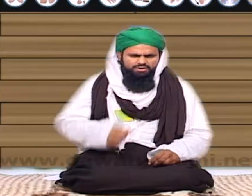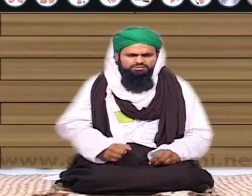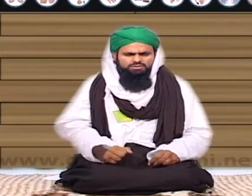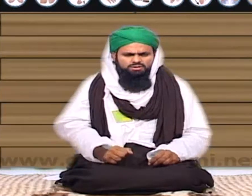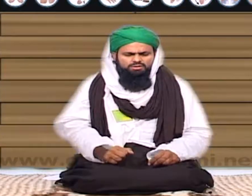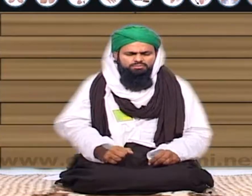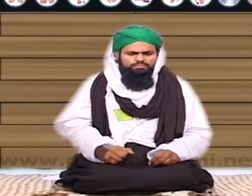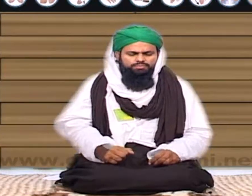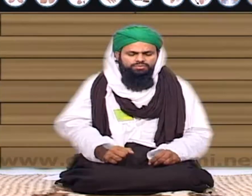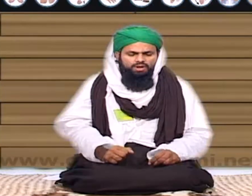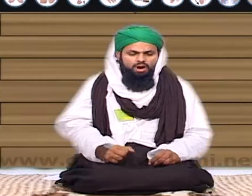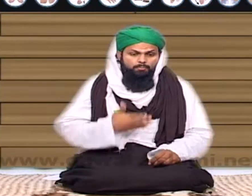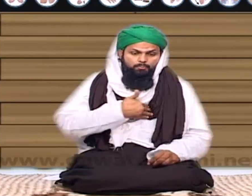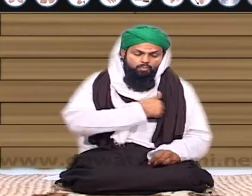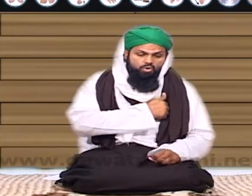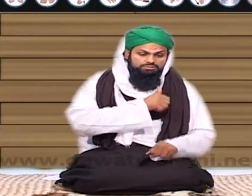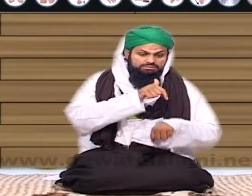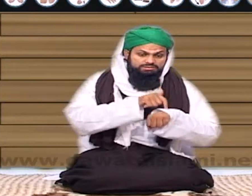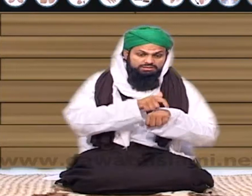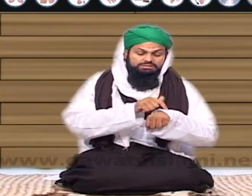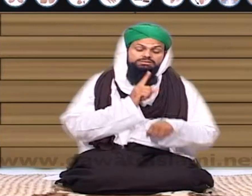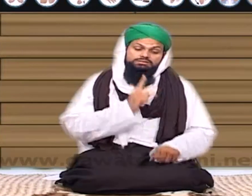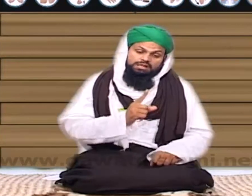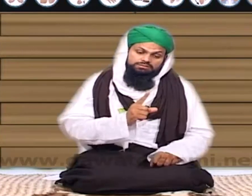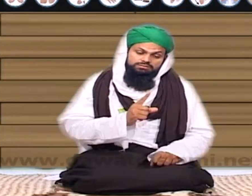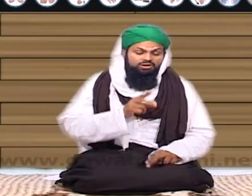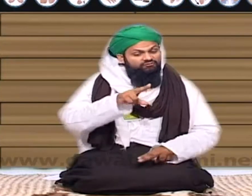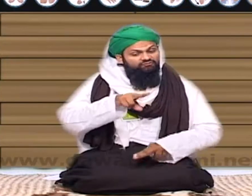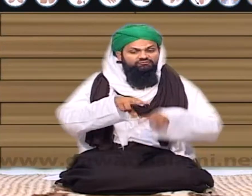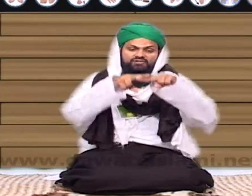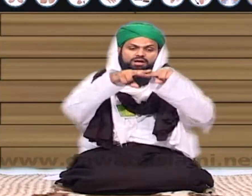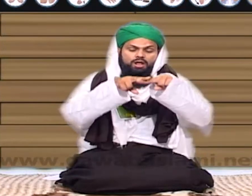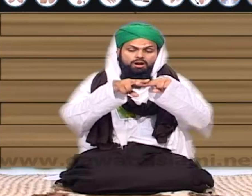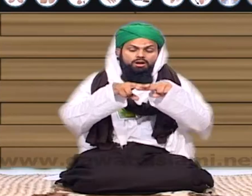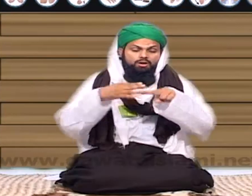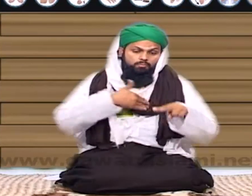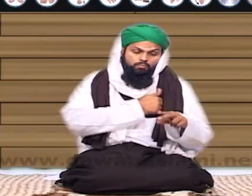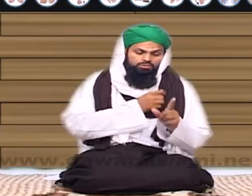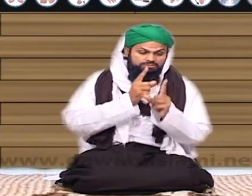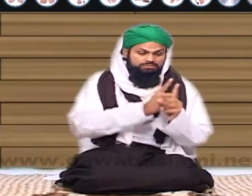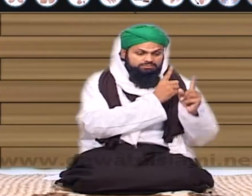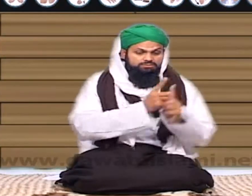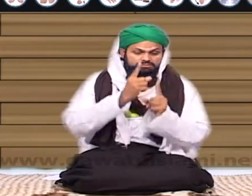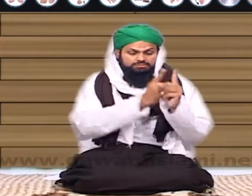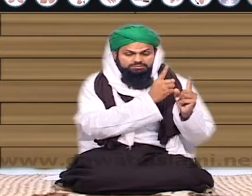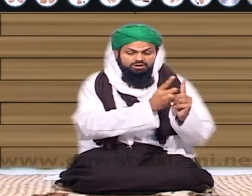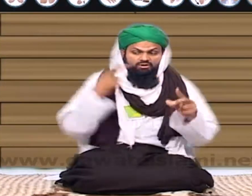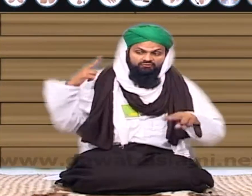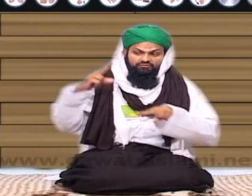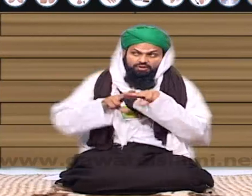وہ شخص بے عقل نہیں کہ جس کی گرفتاری کا وارنٹ جاری ہو چکا، موت اس کا تحفظ کر رہی ہے، ملک